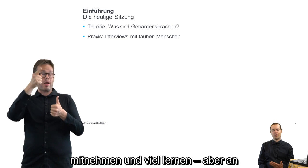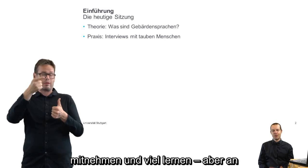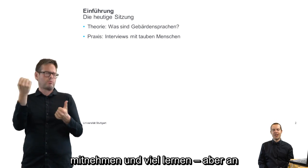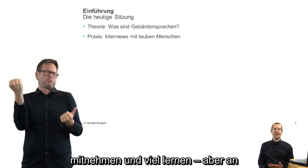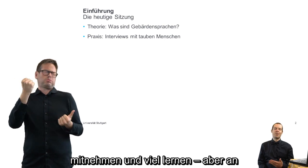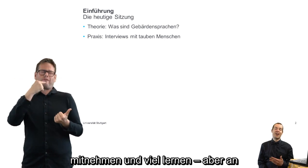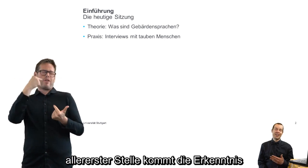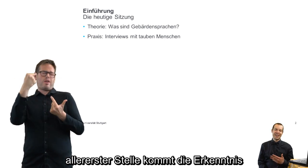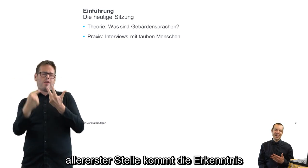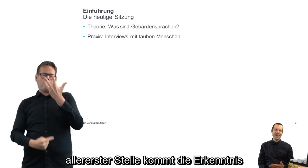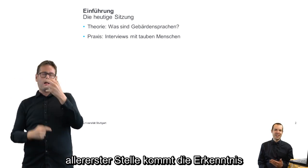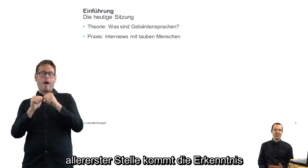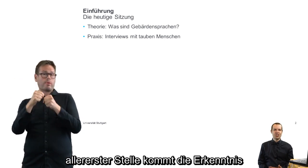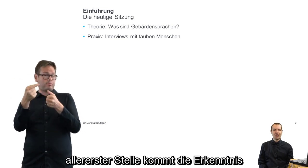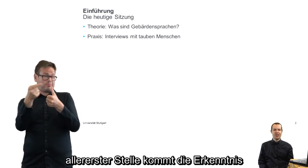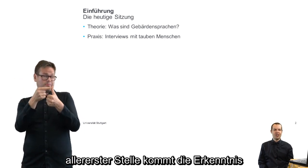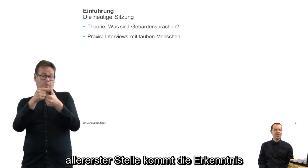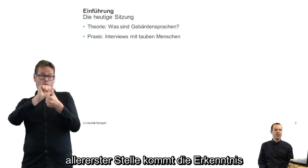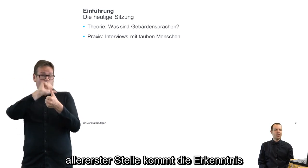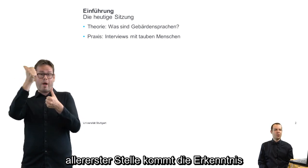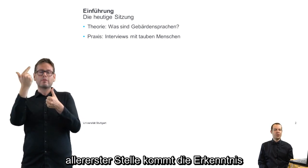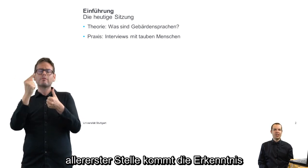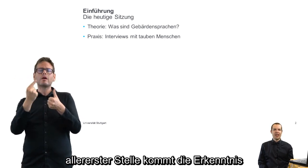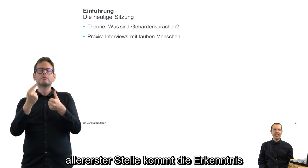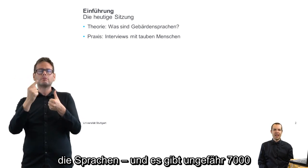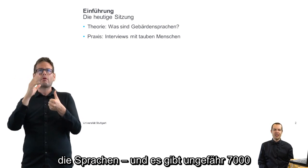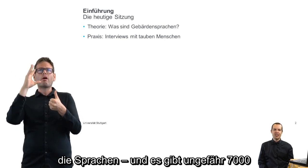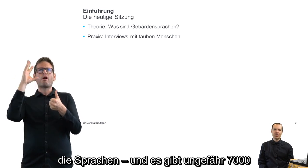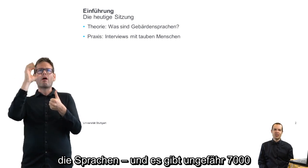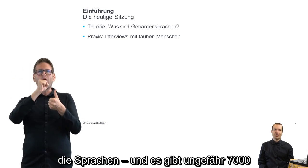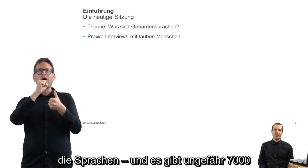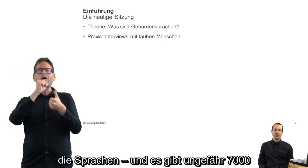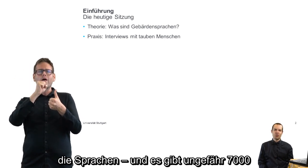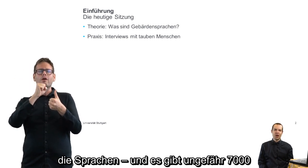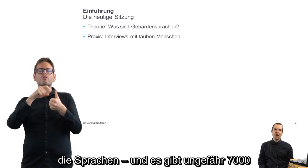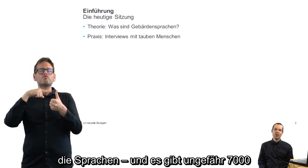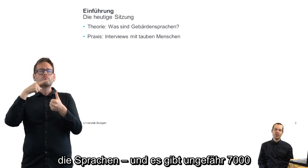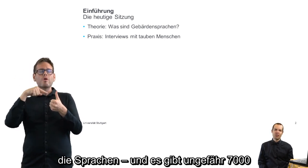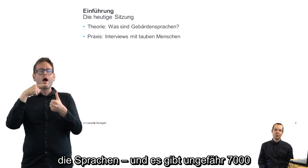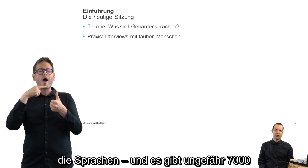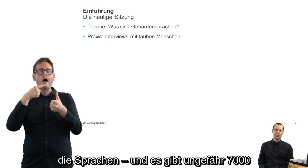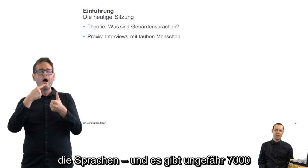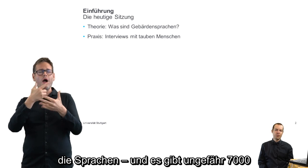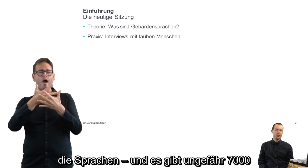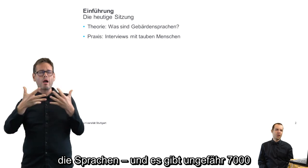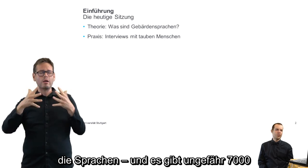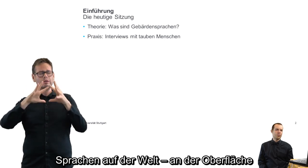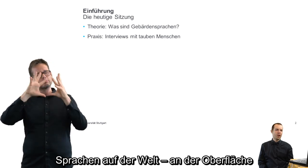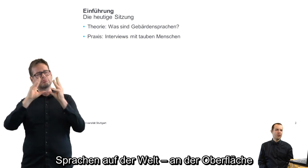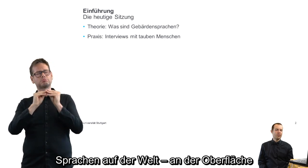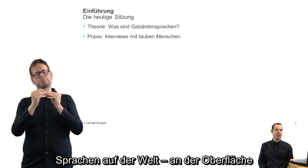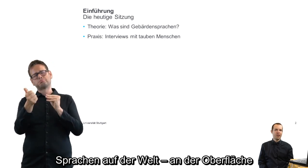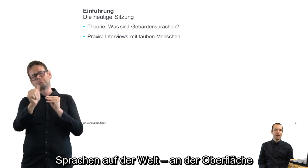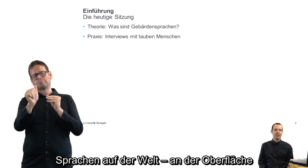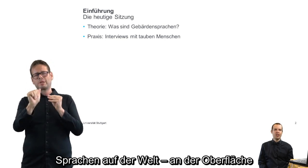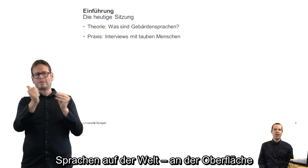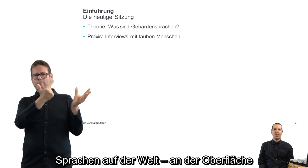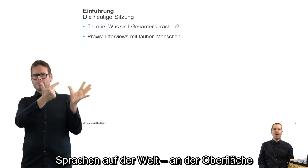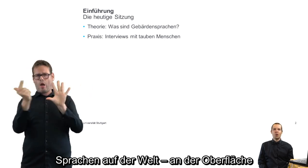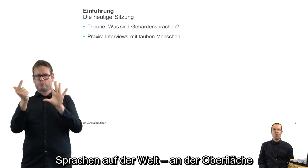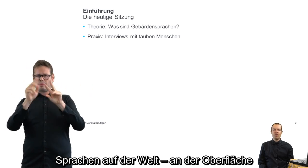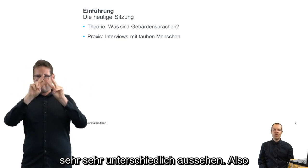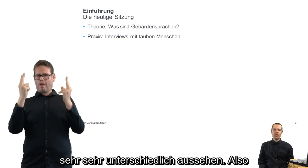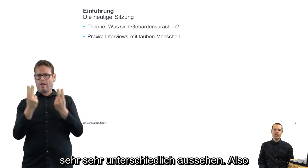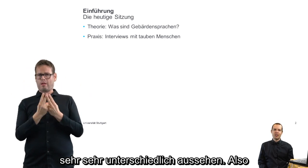viel mitnehmen und viel lernen, aber an allererster Stelle kommt die Erkenntnis, dass die Sprachen, und es gibt ungefähr 7000 Sprachen auf der Welt,